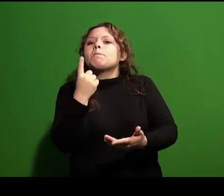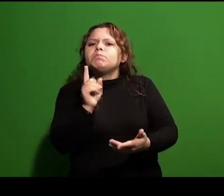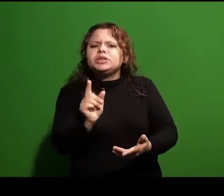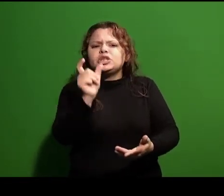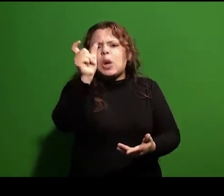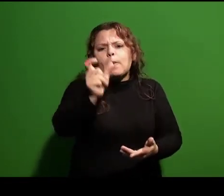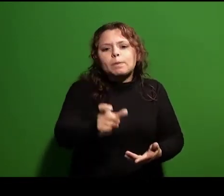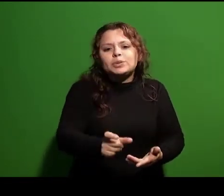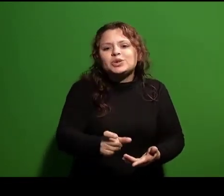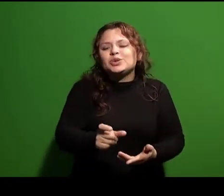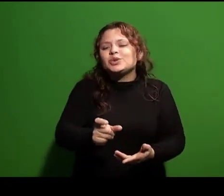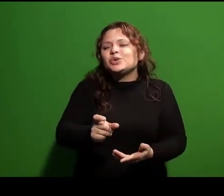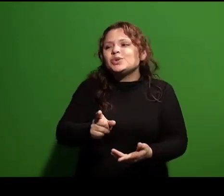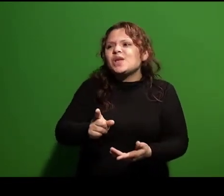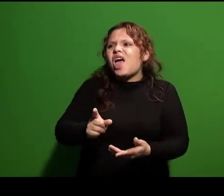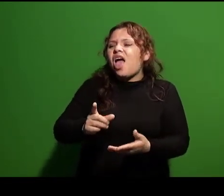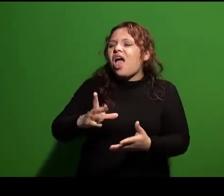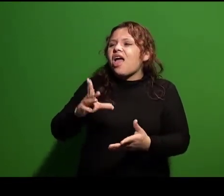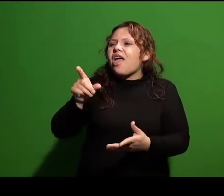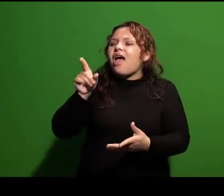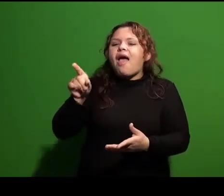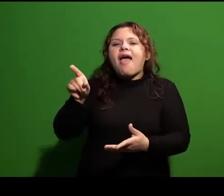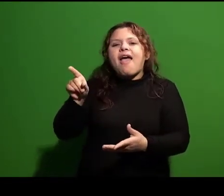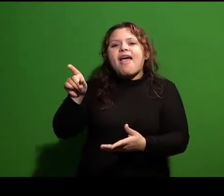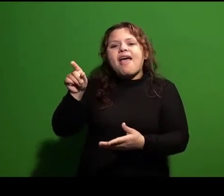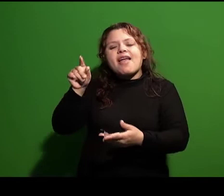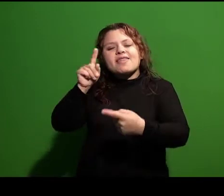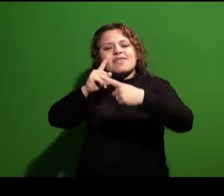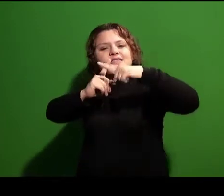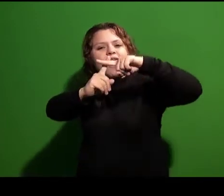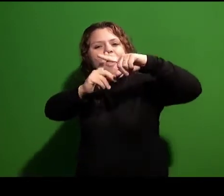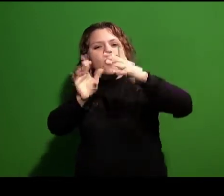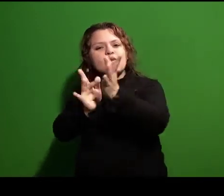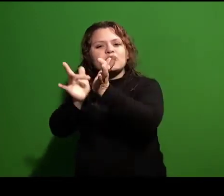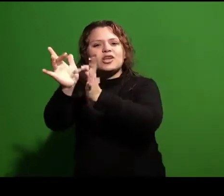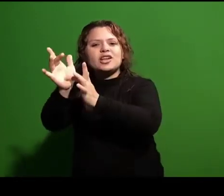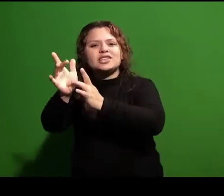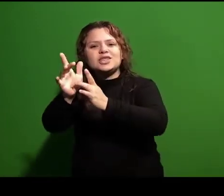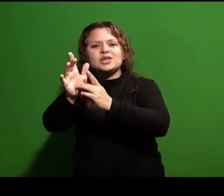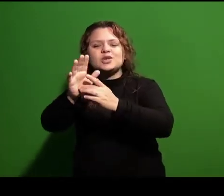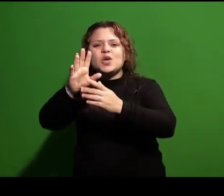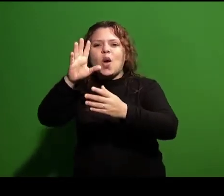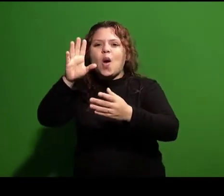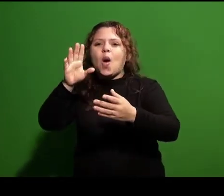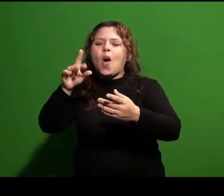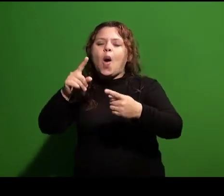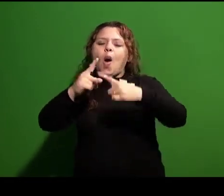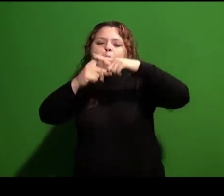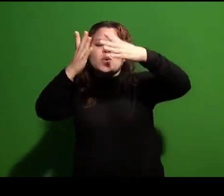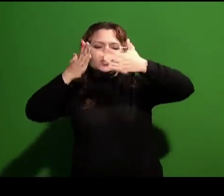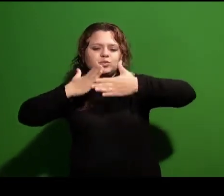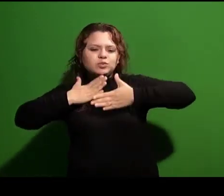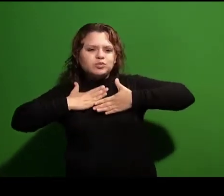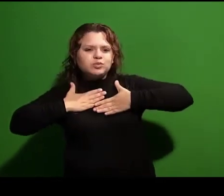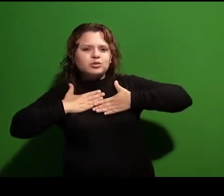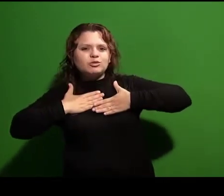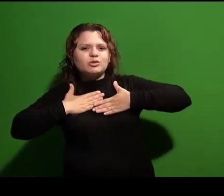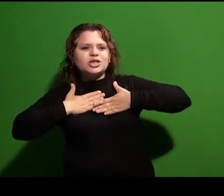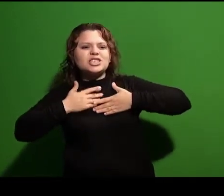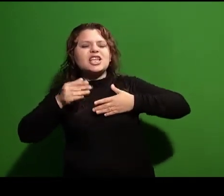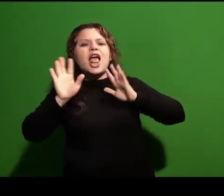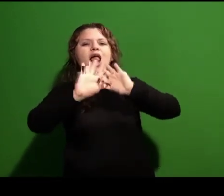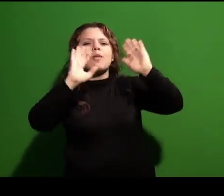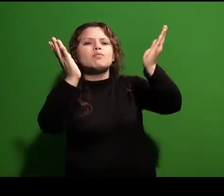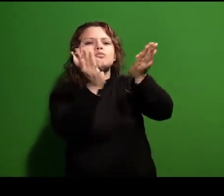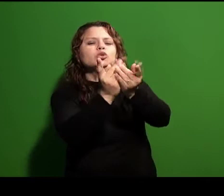esté de mí gloriarme, sino en la cruz de nuestro Señor Jesucristo, por quien el mundo me es crucificado a mí y yo al